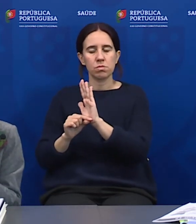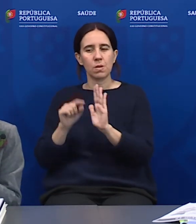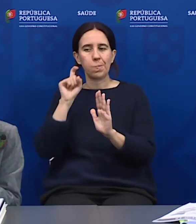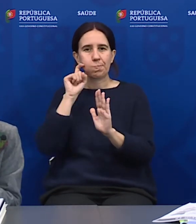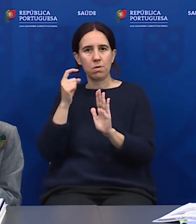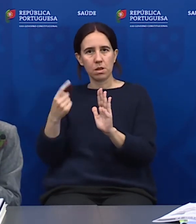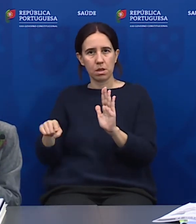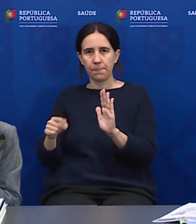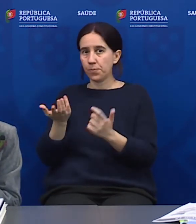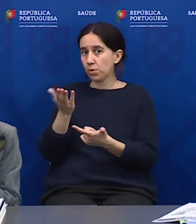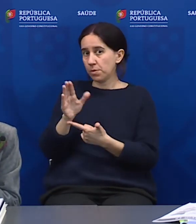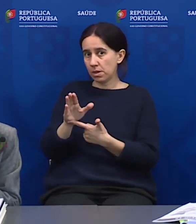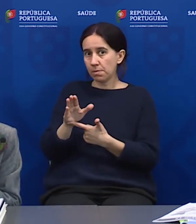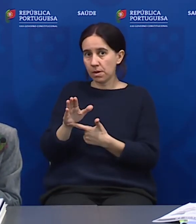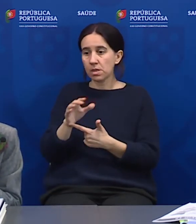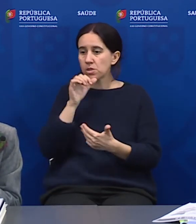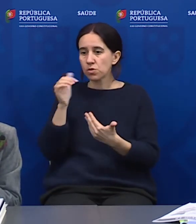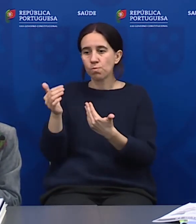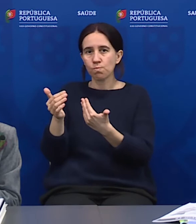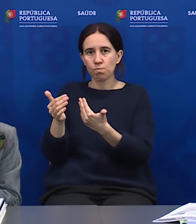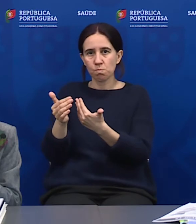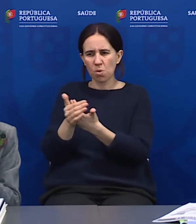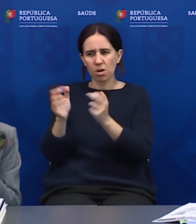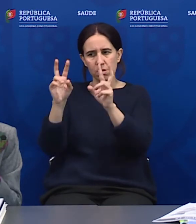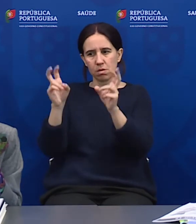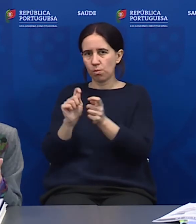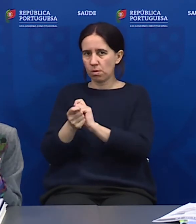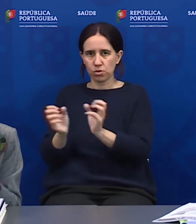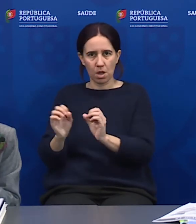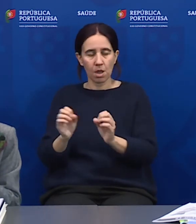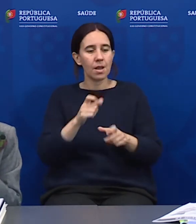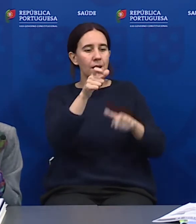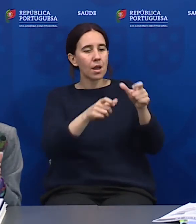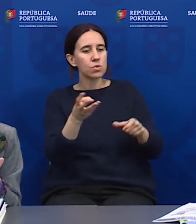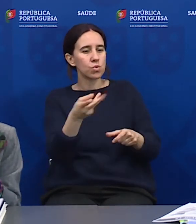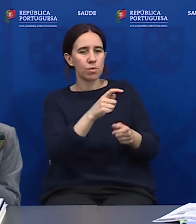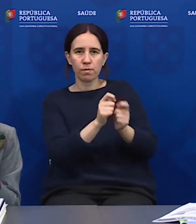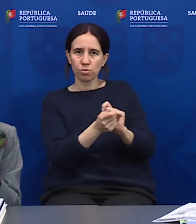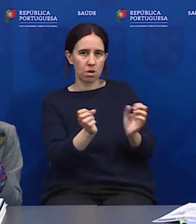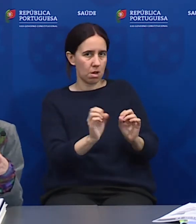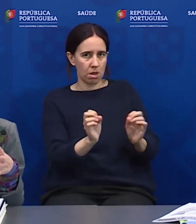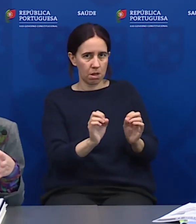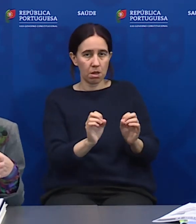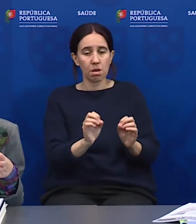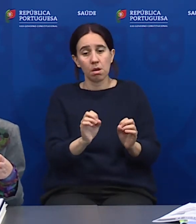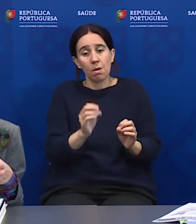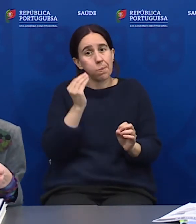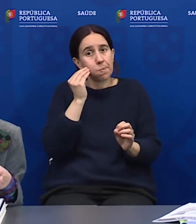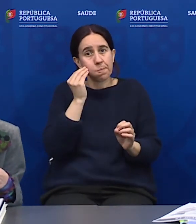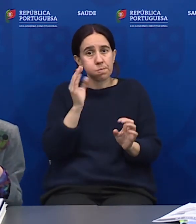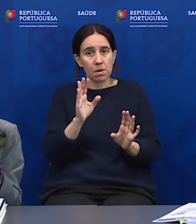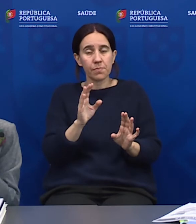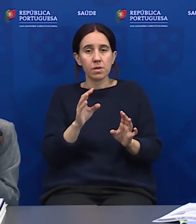sólidos. Nomeadamente, para a morte não vamos mudar nada, para o número de casos não vamos mudar nada. Isso é o circuito